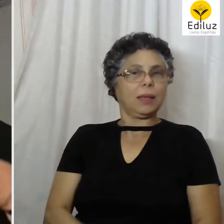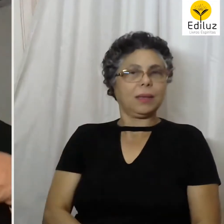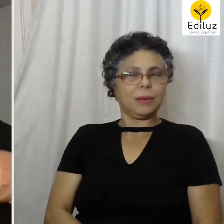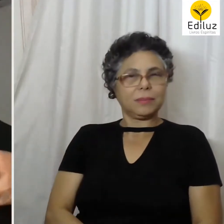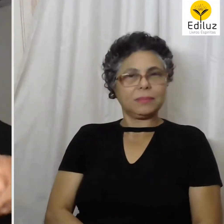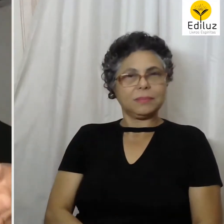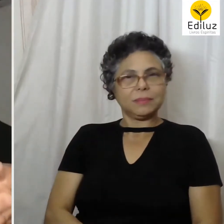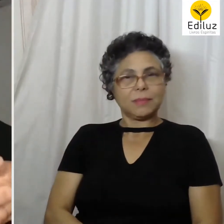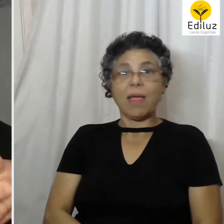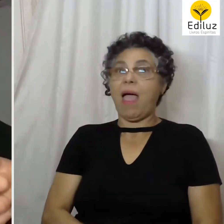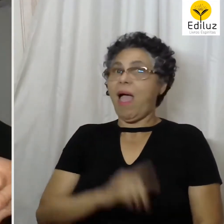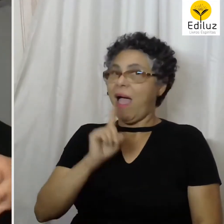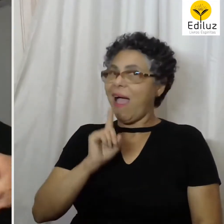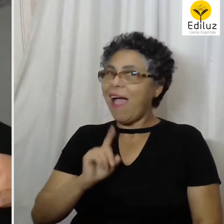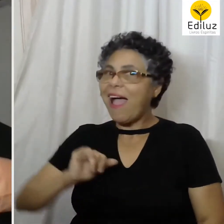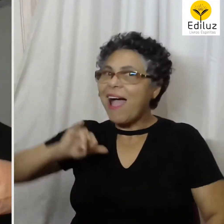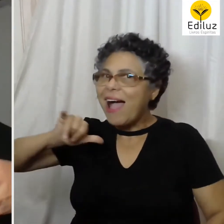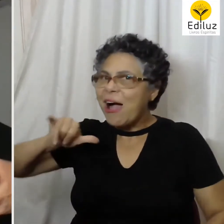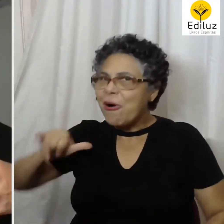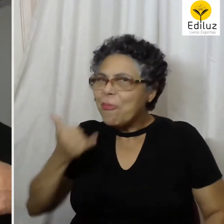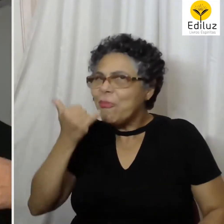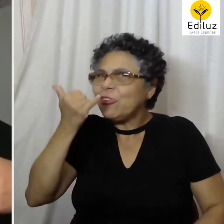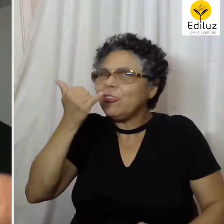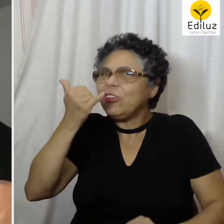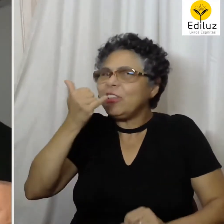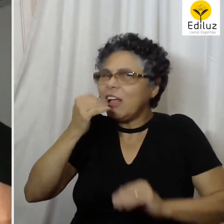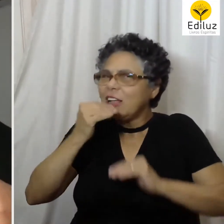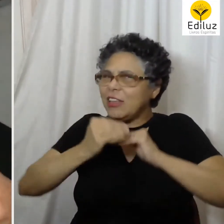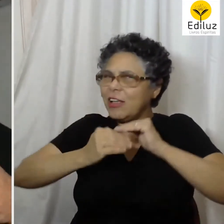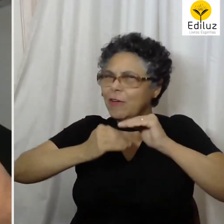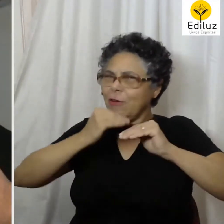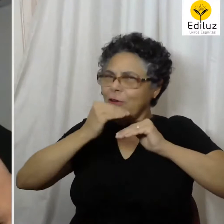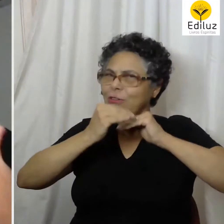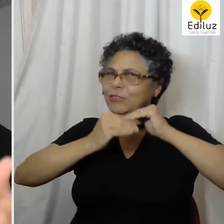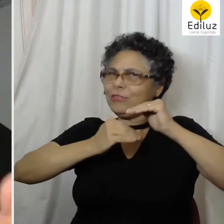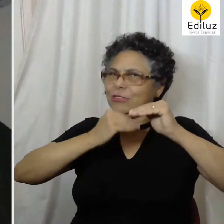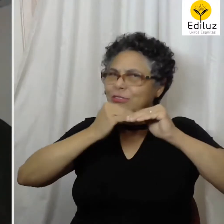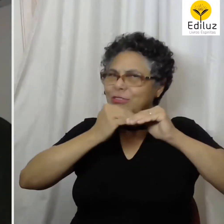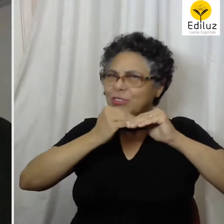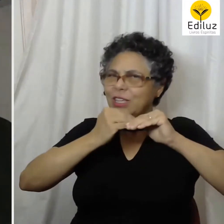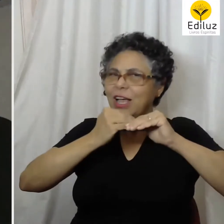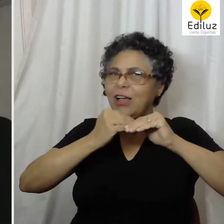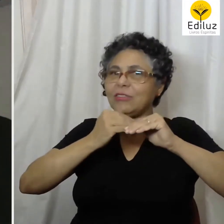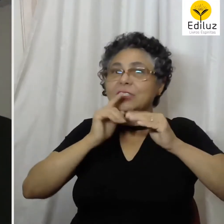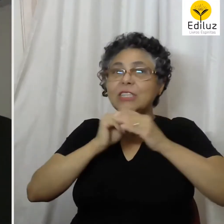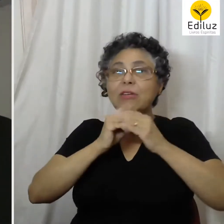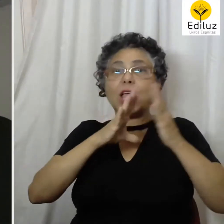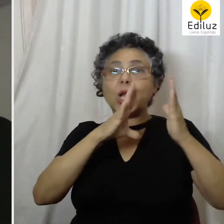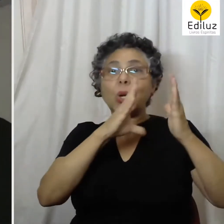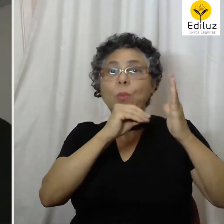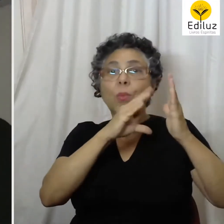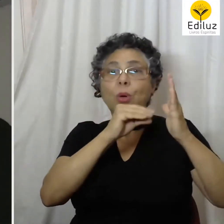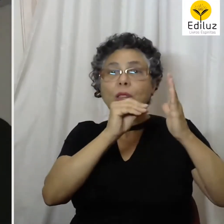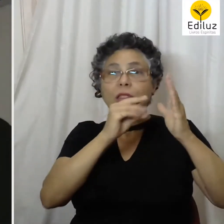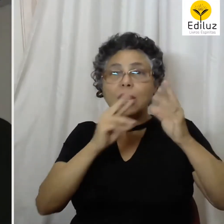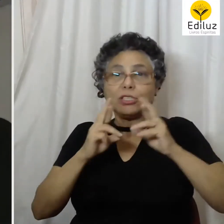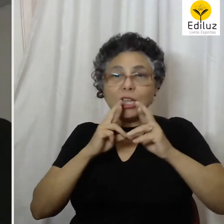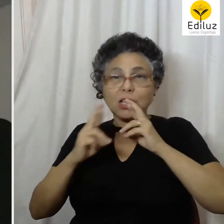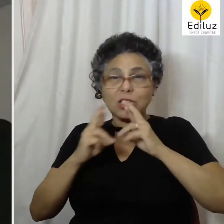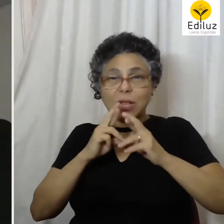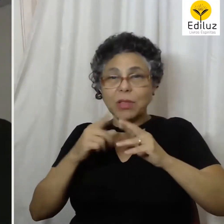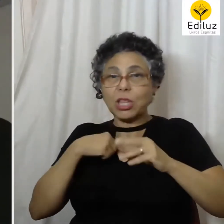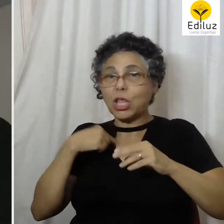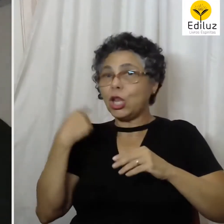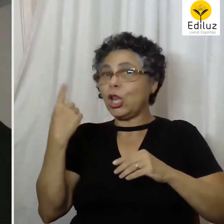a oportunidade evolutiva está no modelo de relacionamento que vai se